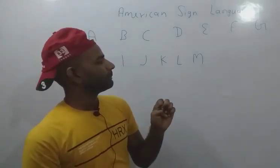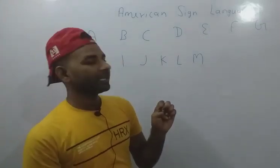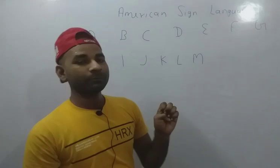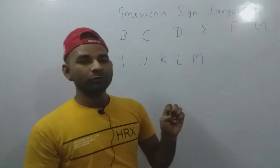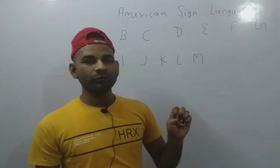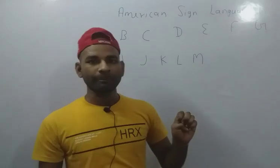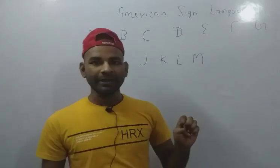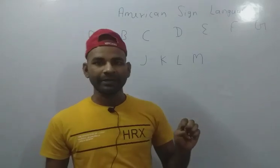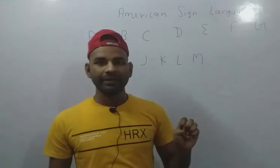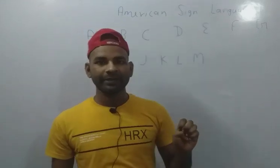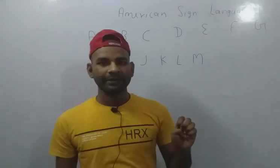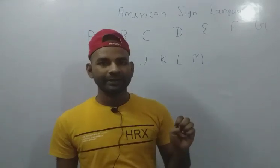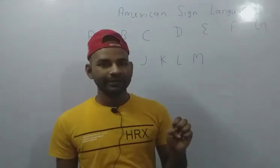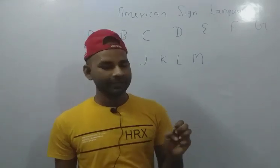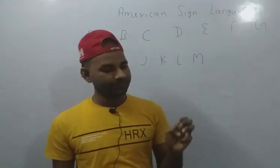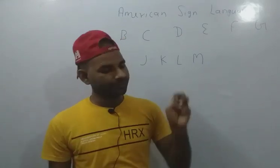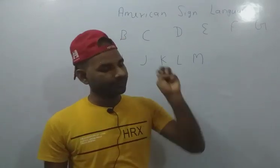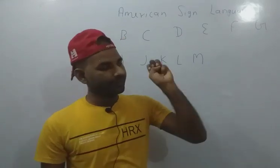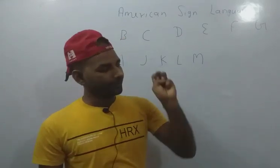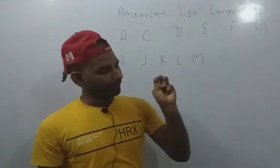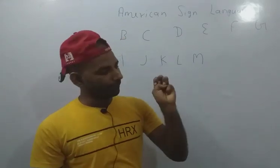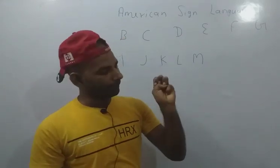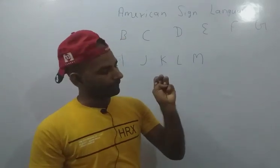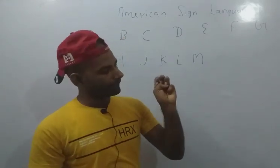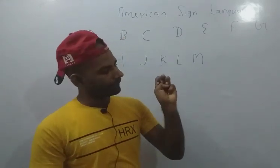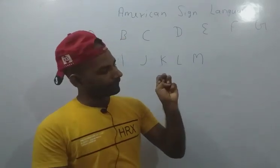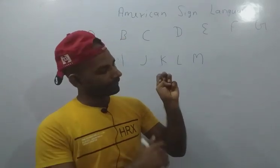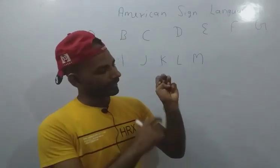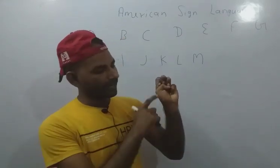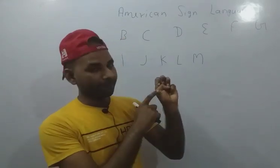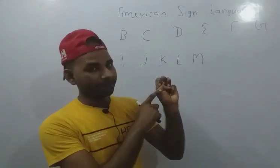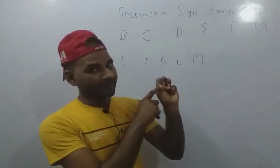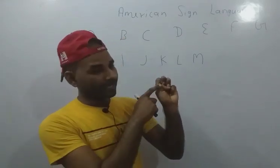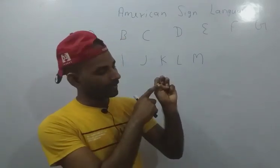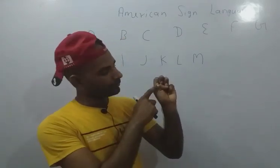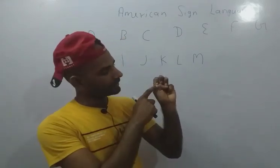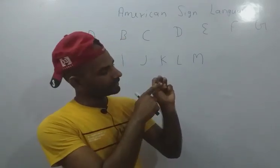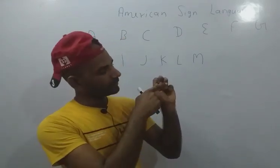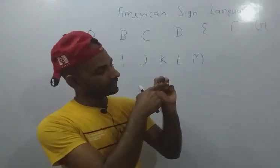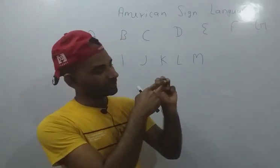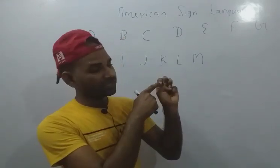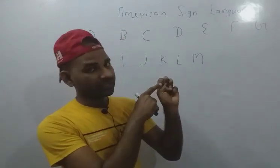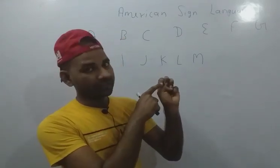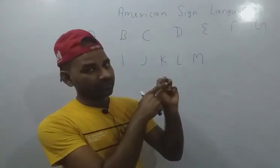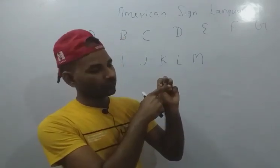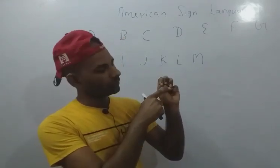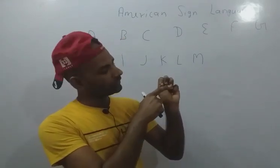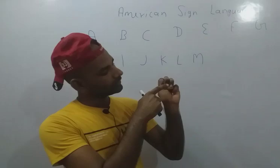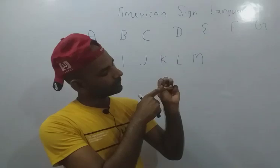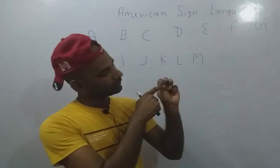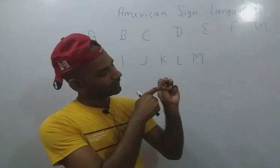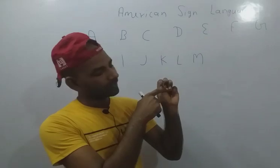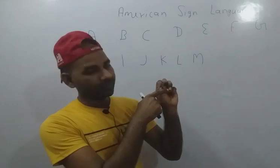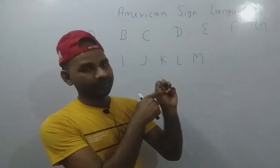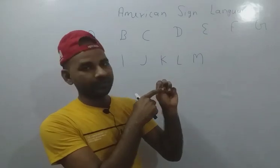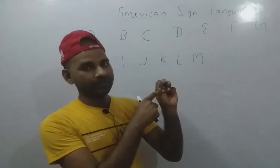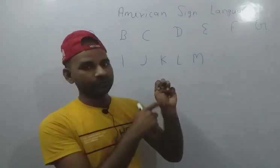मेक बोलना हो, मेक, ऐसे देखिए एम, एम बनाते समय ये तीनों उंगली इसी पे होती है, तो